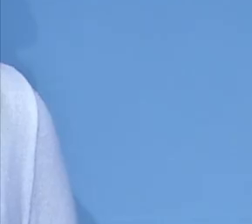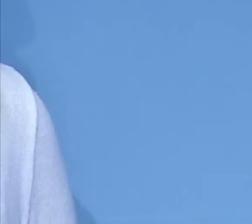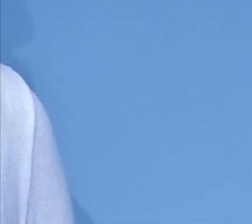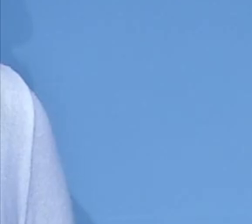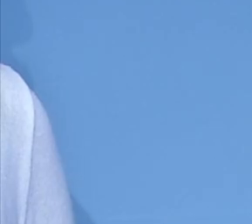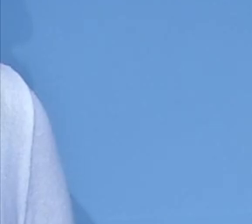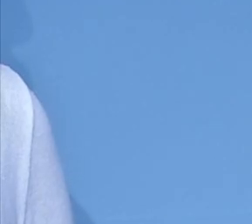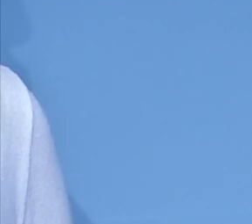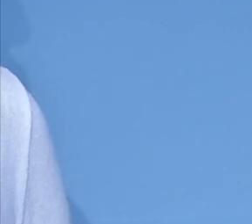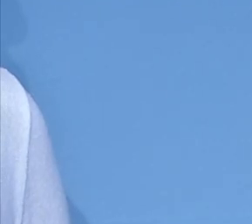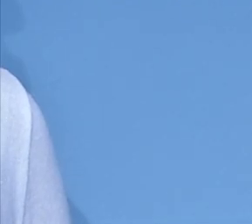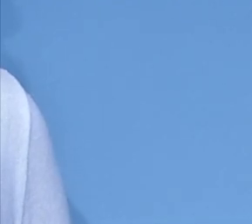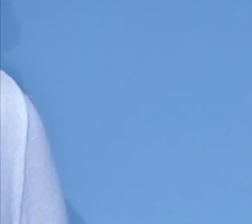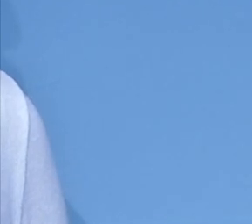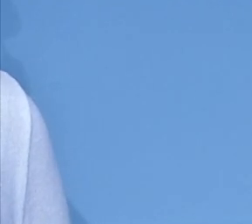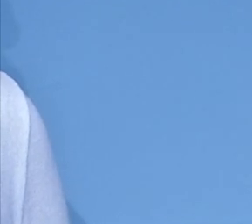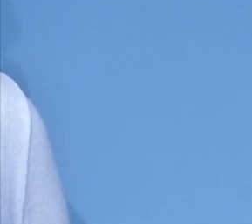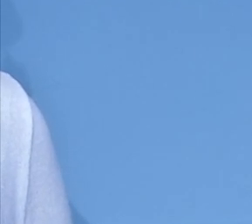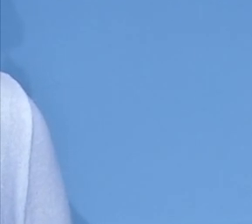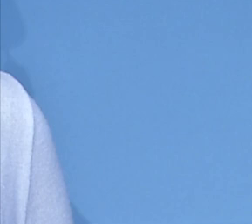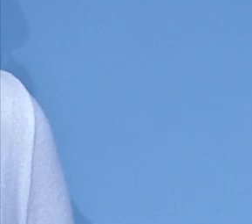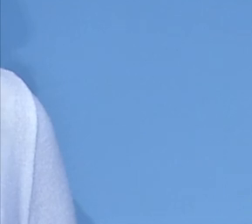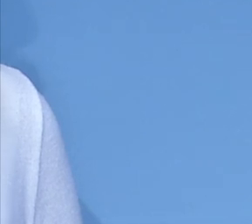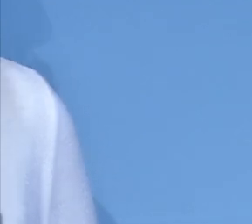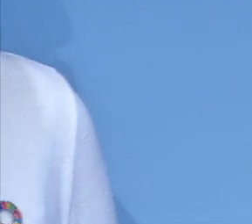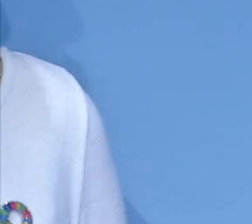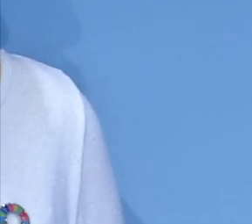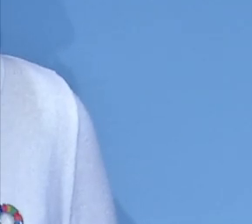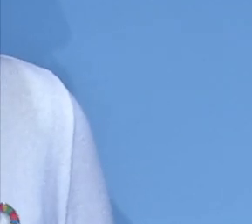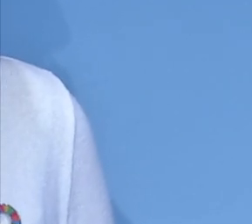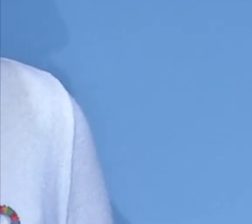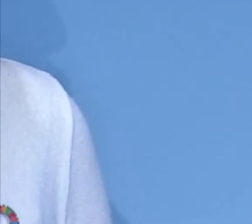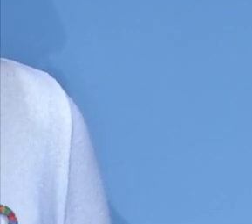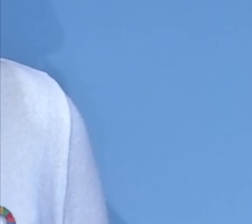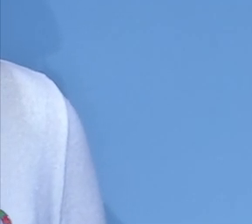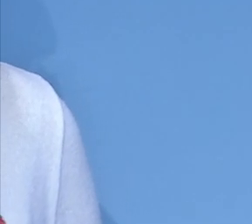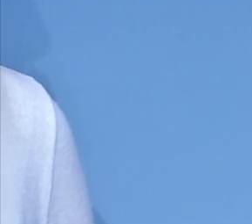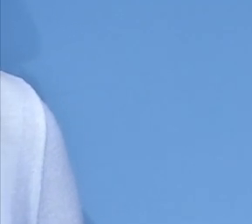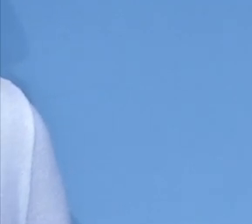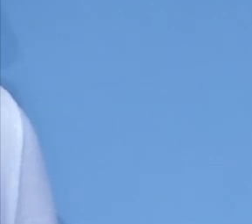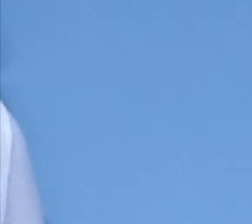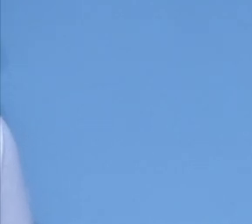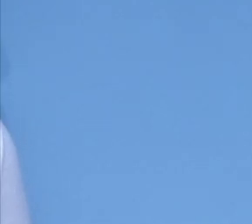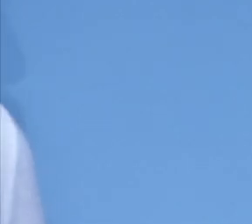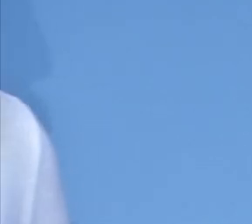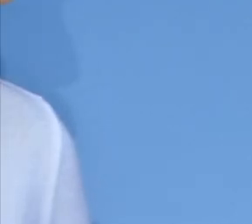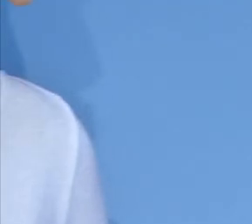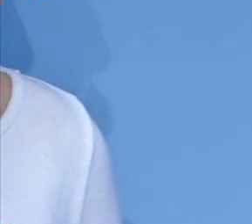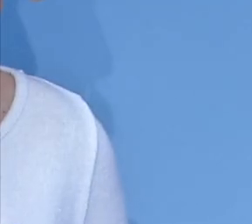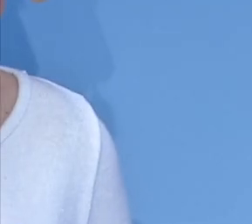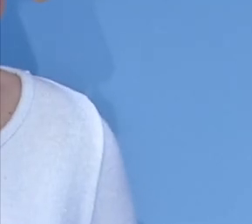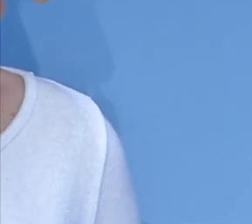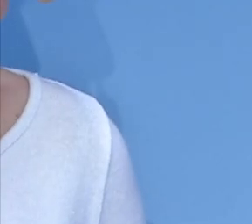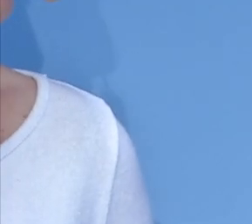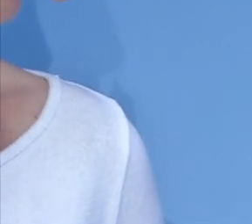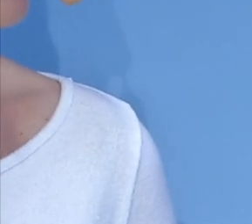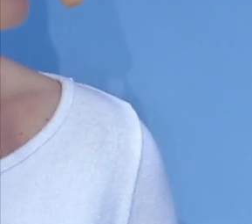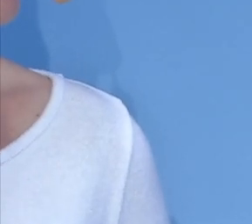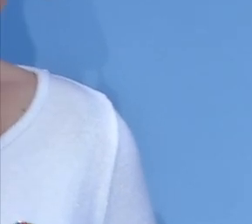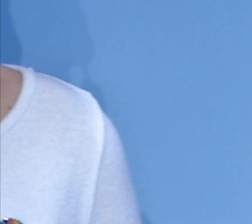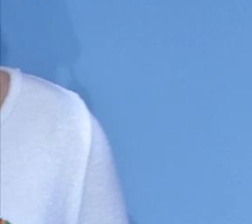stora arbetsgivare i Lund. Vi är 2000 på en adress med 50 olika nationaliteter. Så vi har ju varit i situationen med en